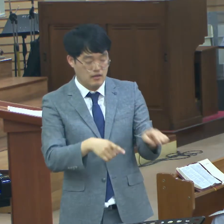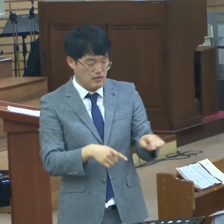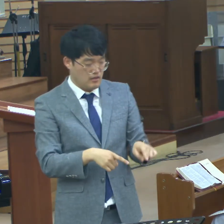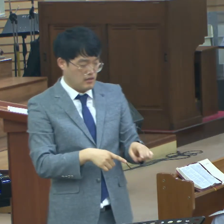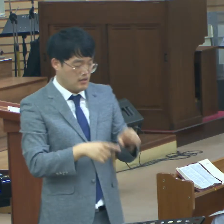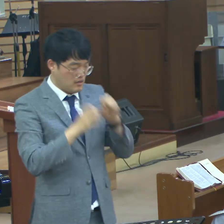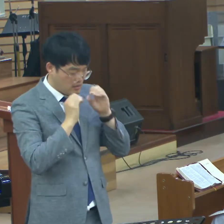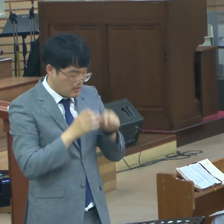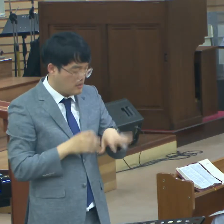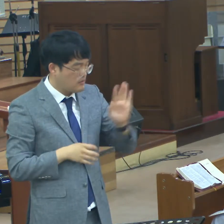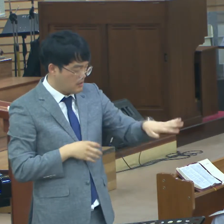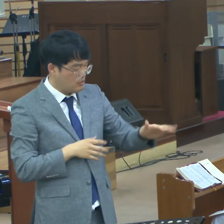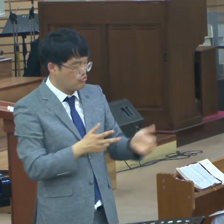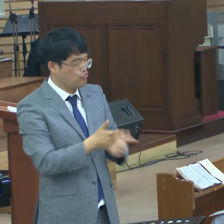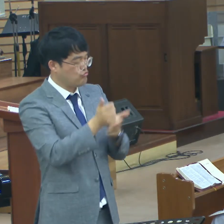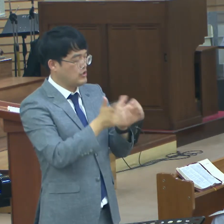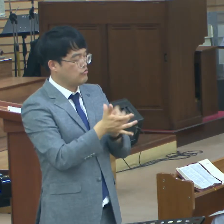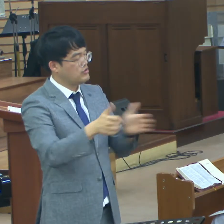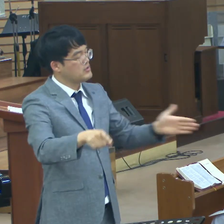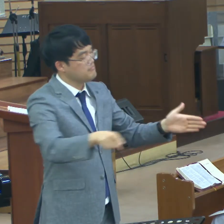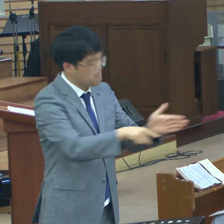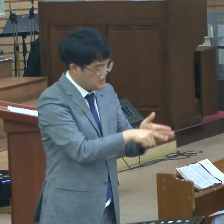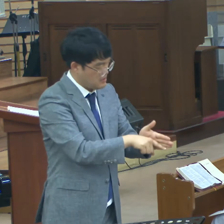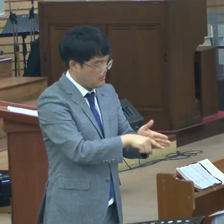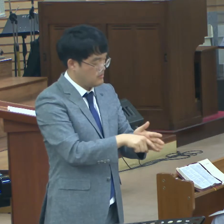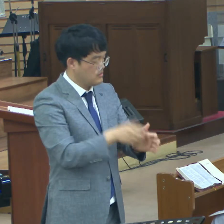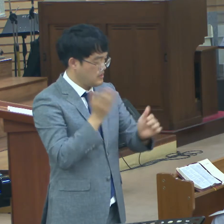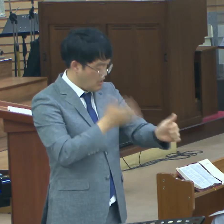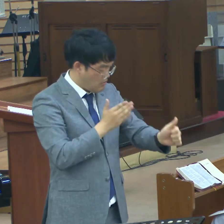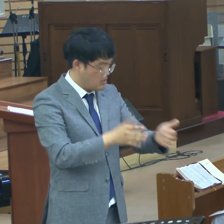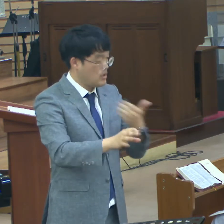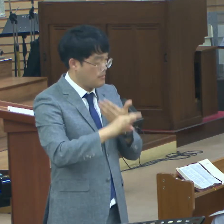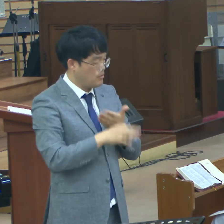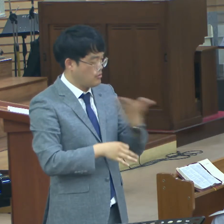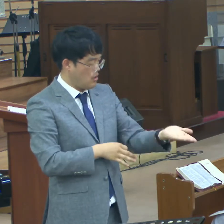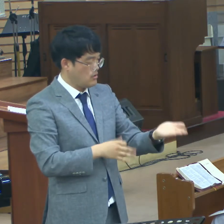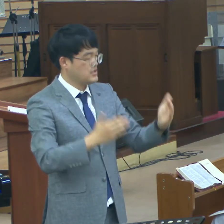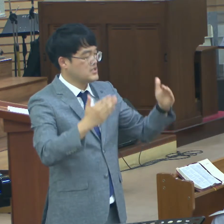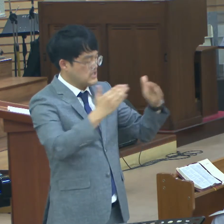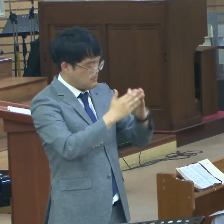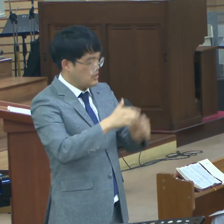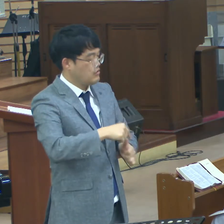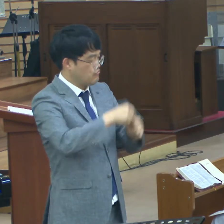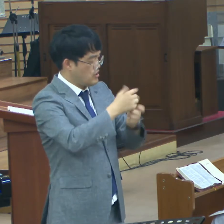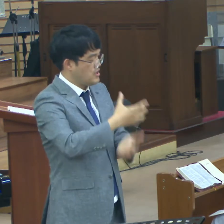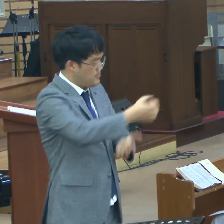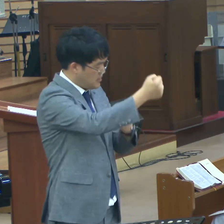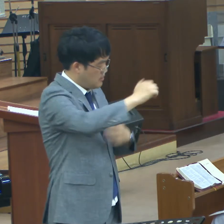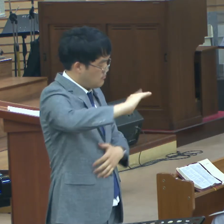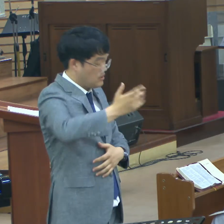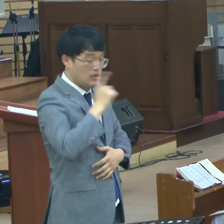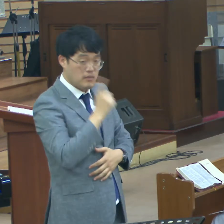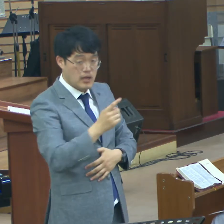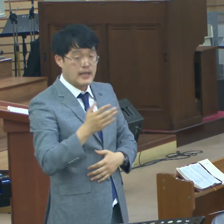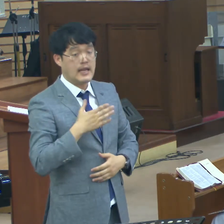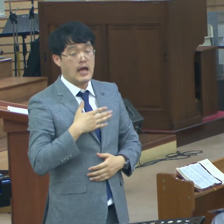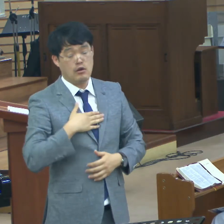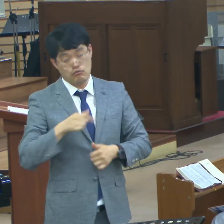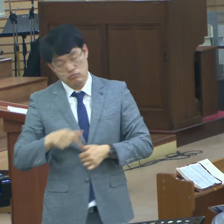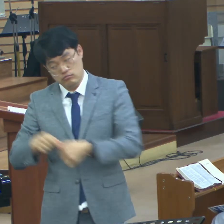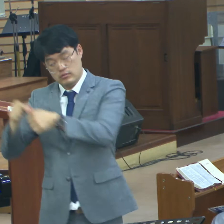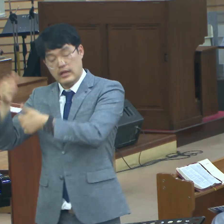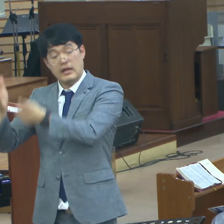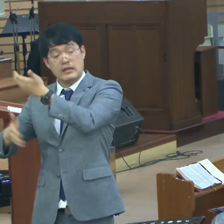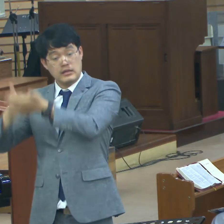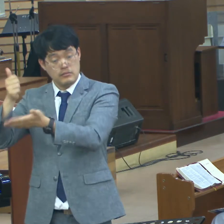집이 구원을 받으리라. 나를 구원하신 하나님이 내 집도 구원할 계획을 갖고 나를